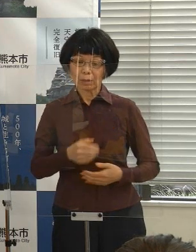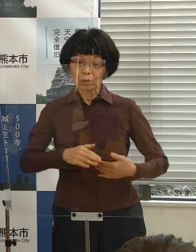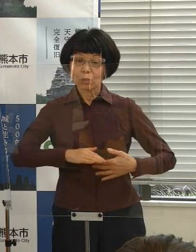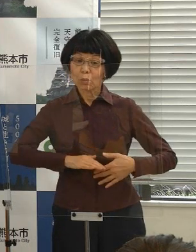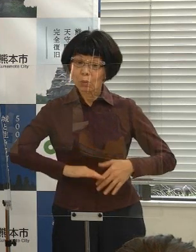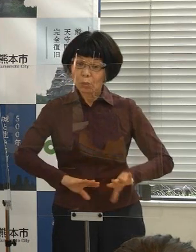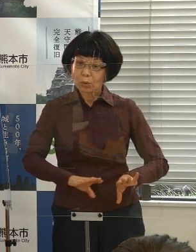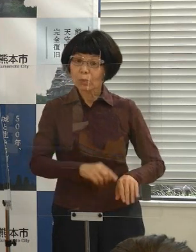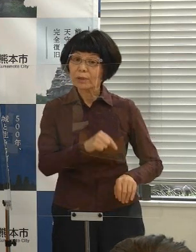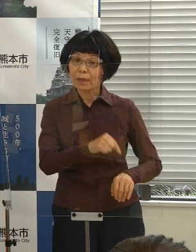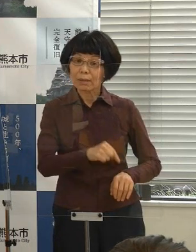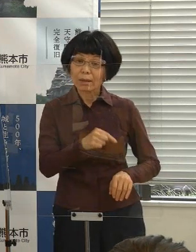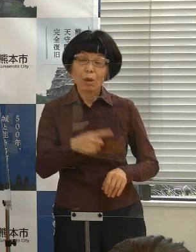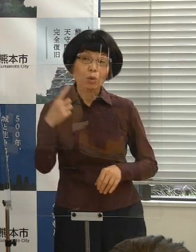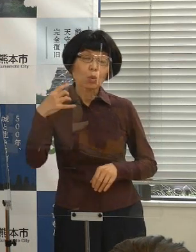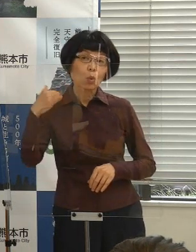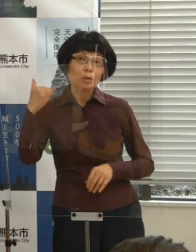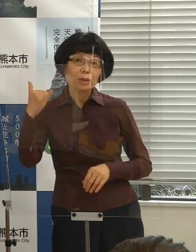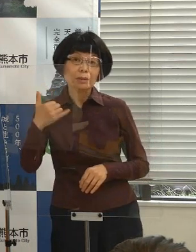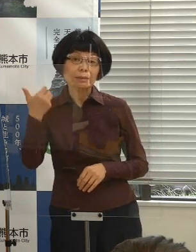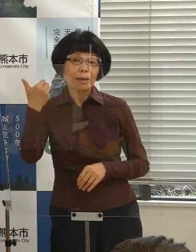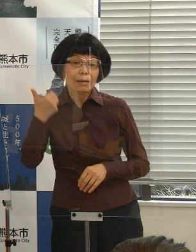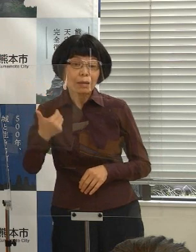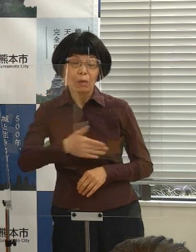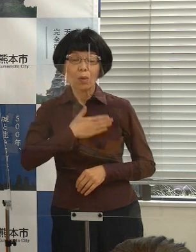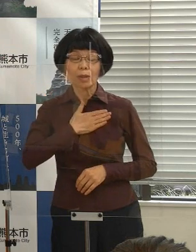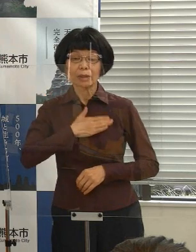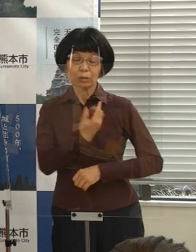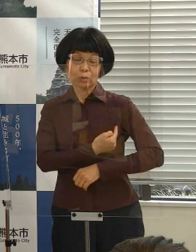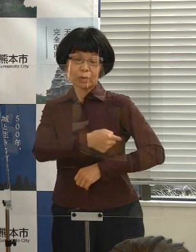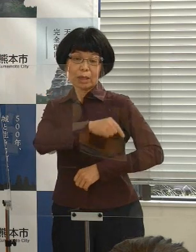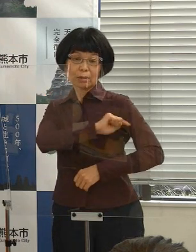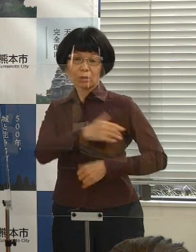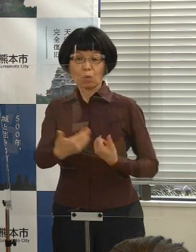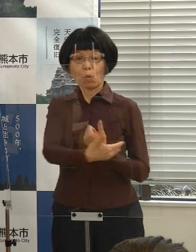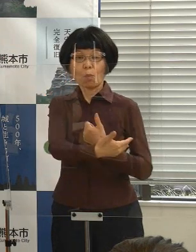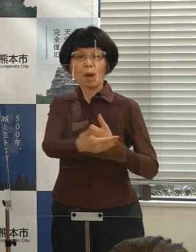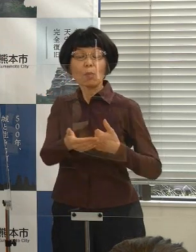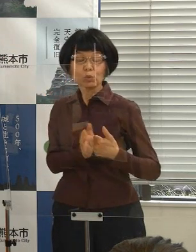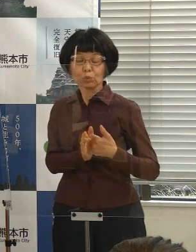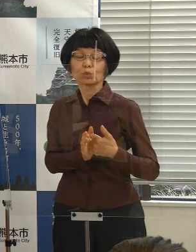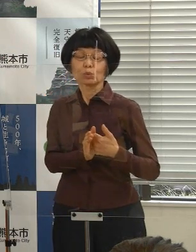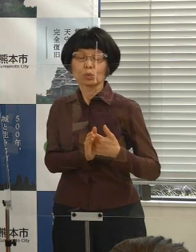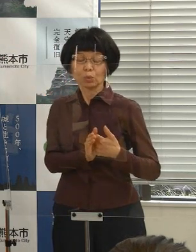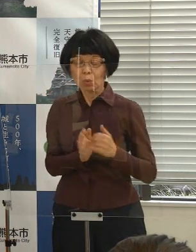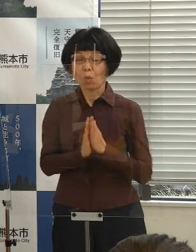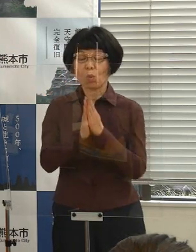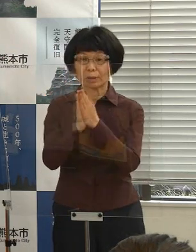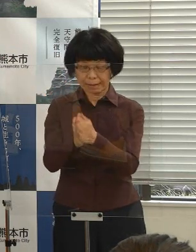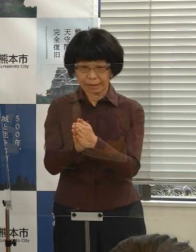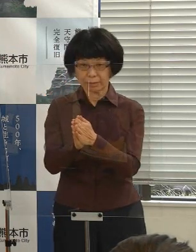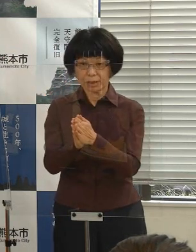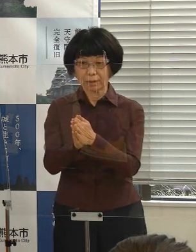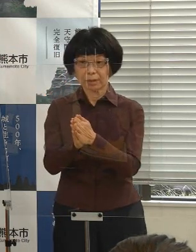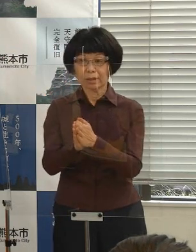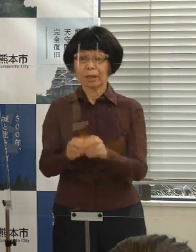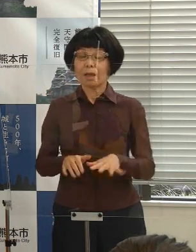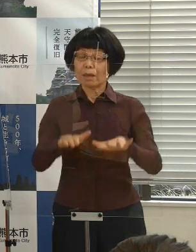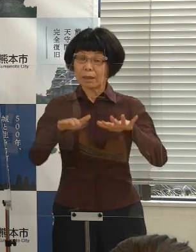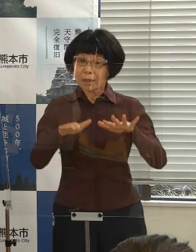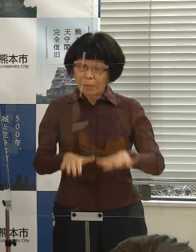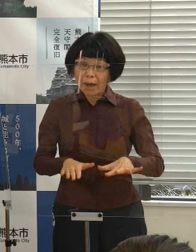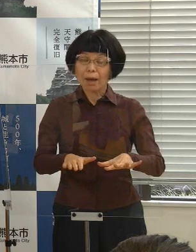利を守るようなですね、対応をですね、お願いできるようにということでしてますが、まずはそれよりも今は